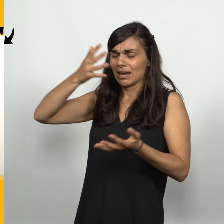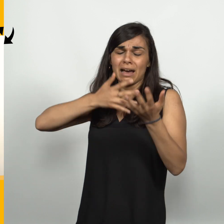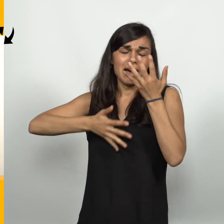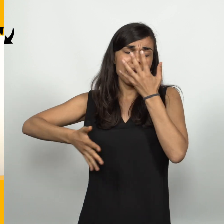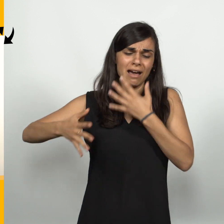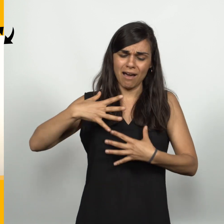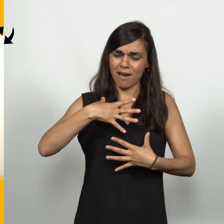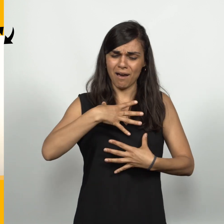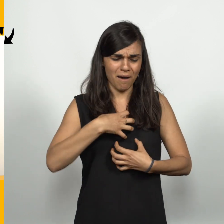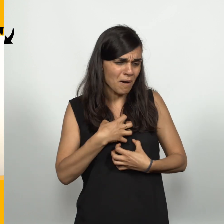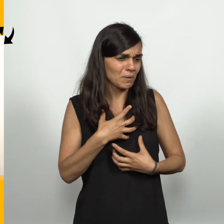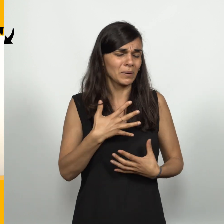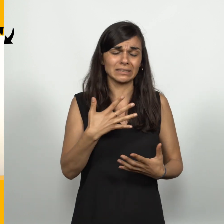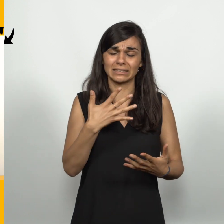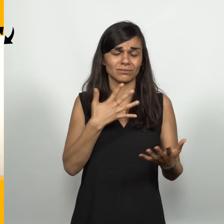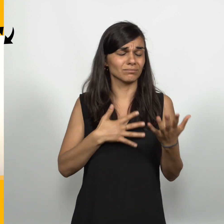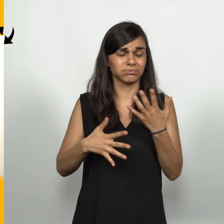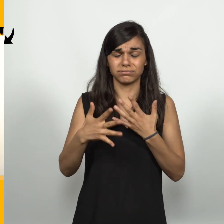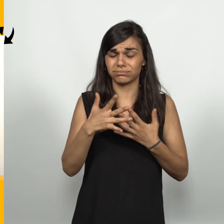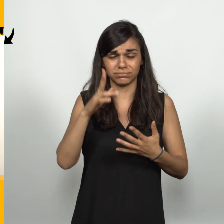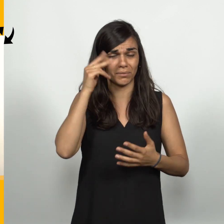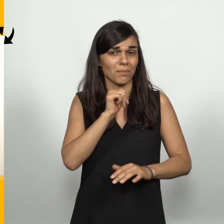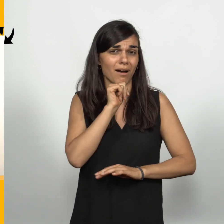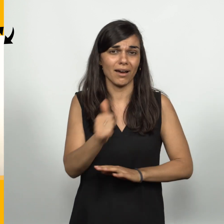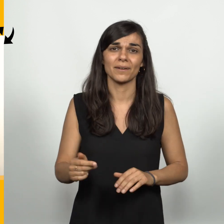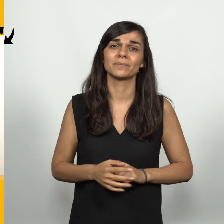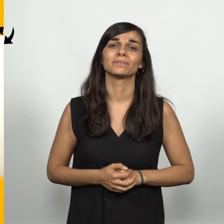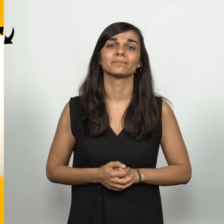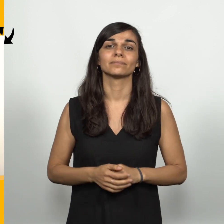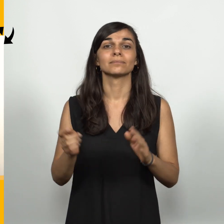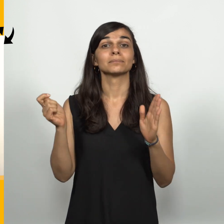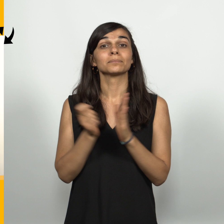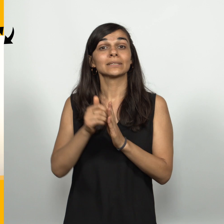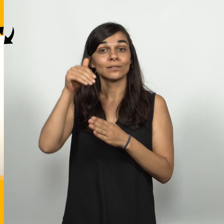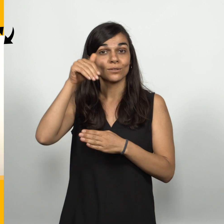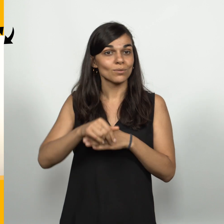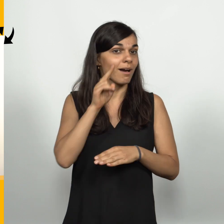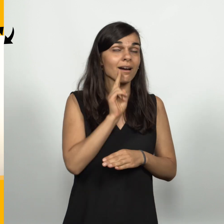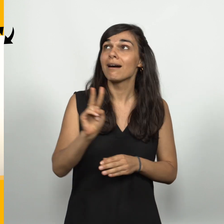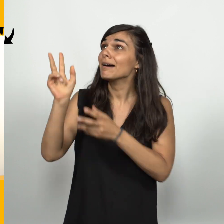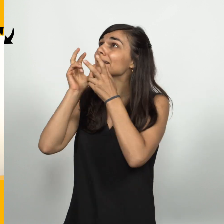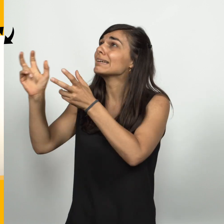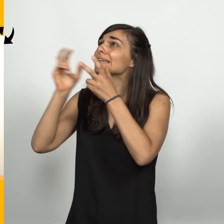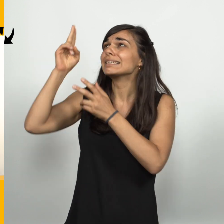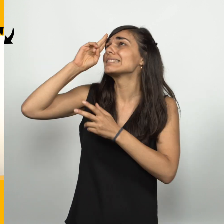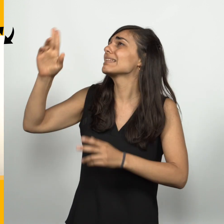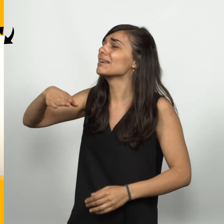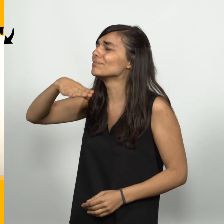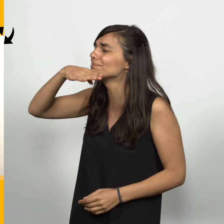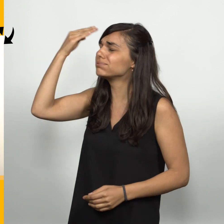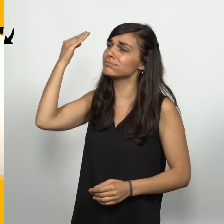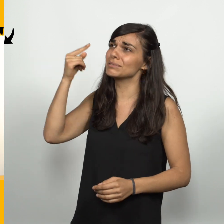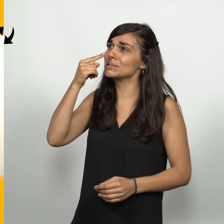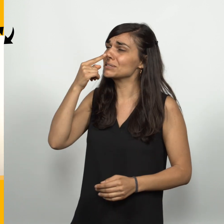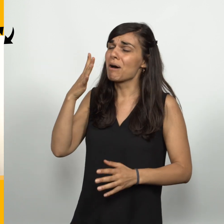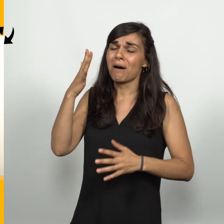intérieure. J'étais angoissée, dans la peur, une totale incompréhension. Un soir, j'ai crié à Dieu, « Seigneur, je n'en peux plus. J'ai